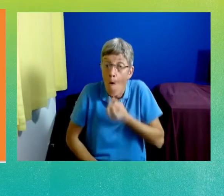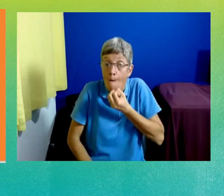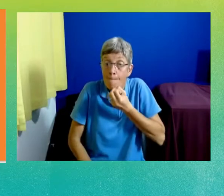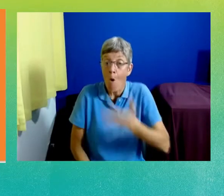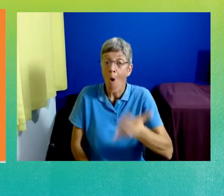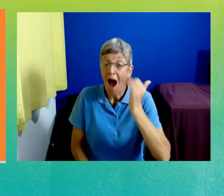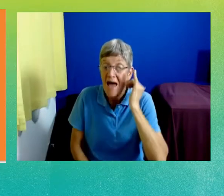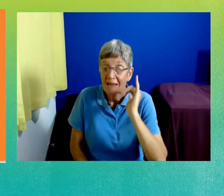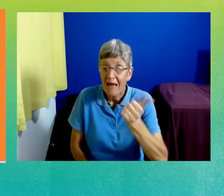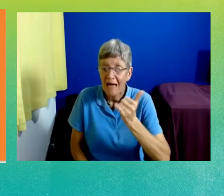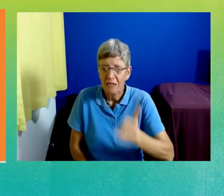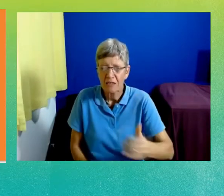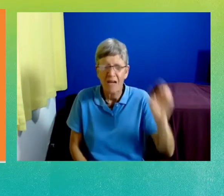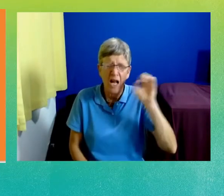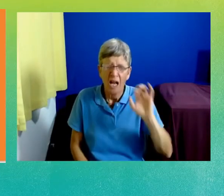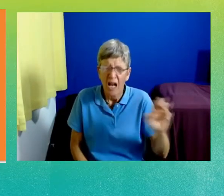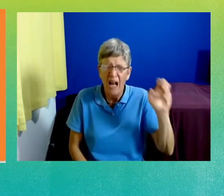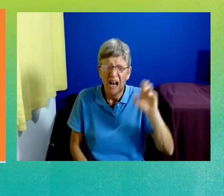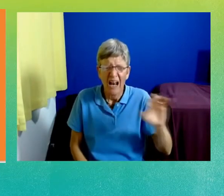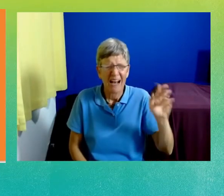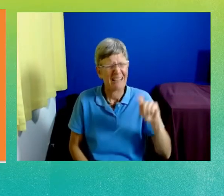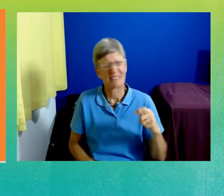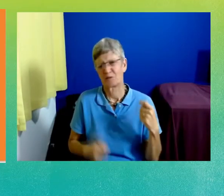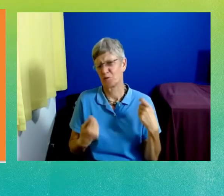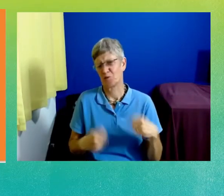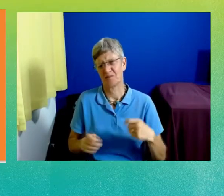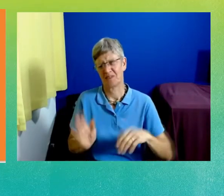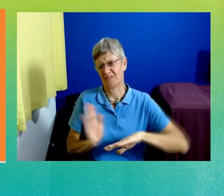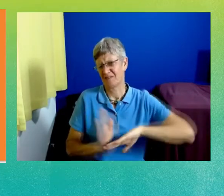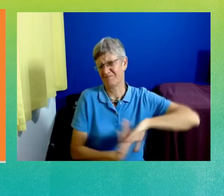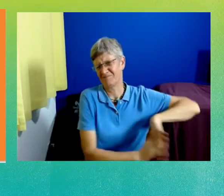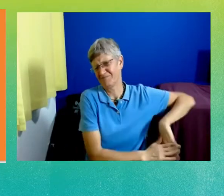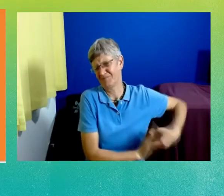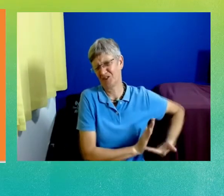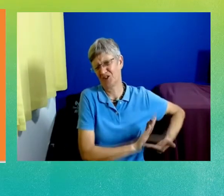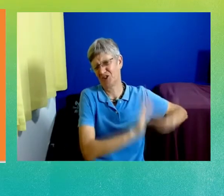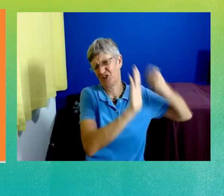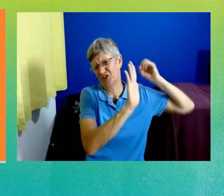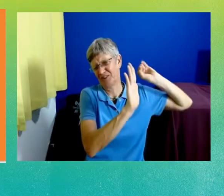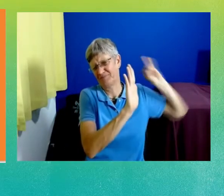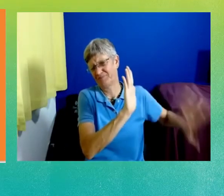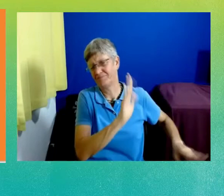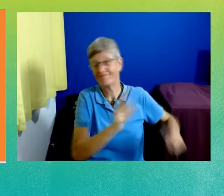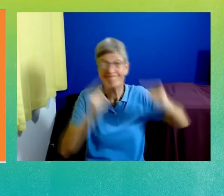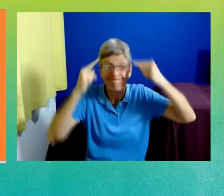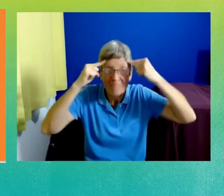para que não atrapalhe ali a narrativa, é importante